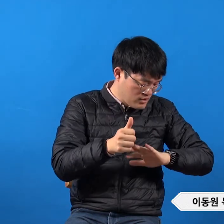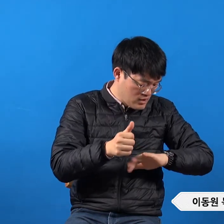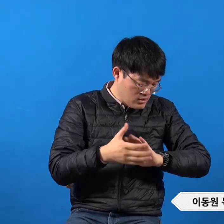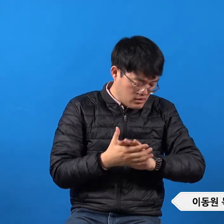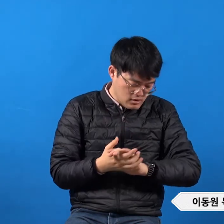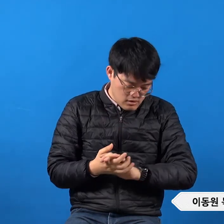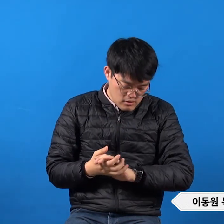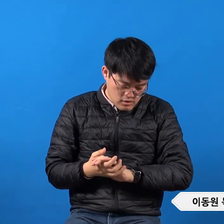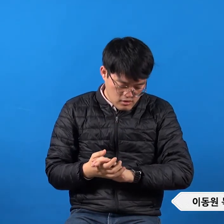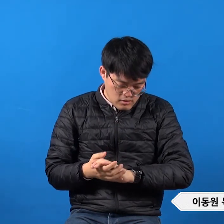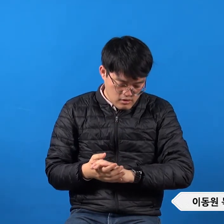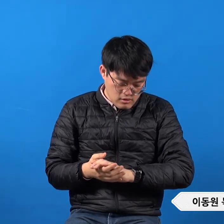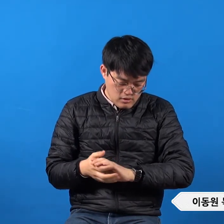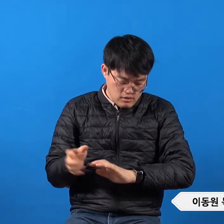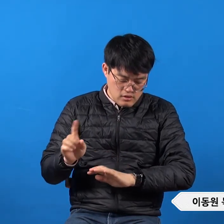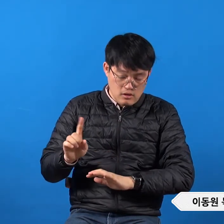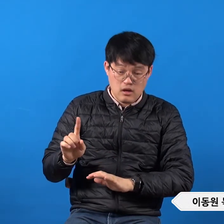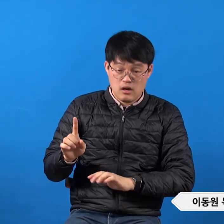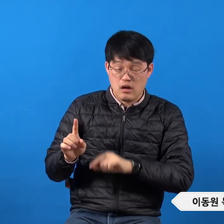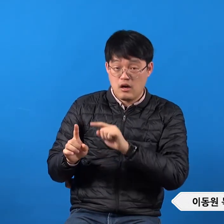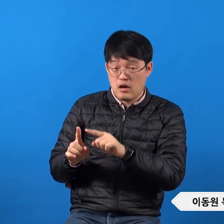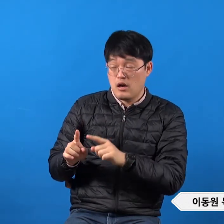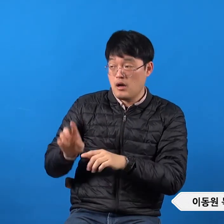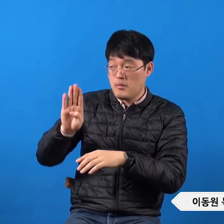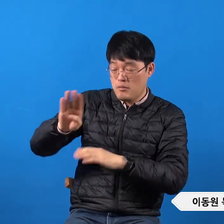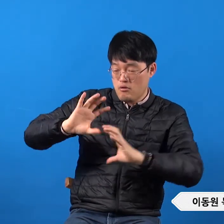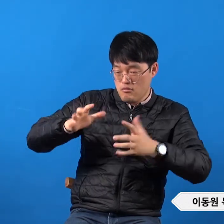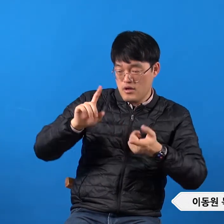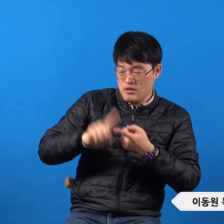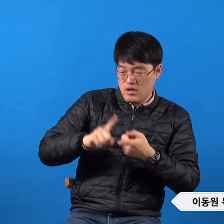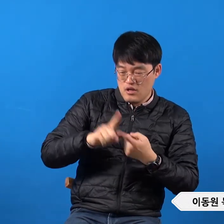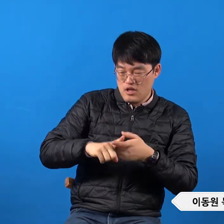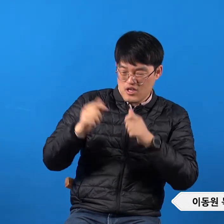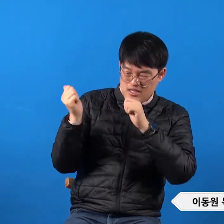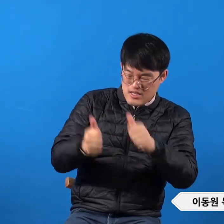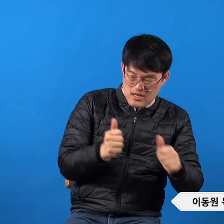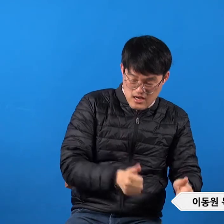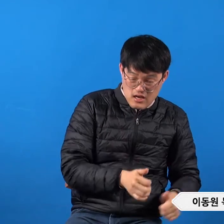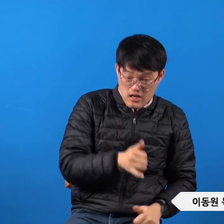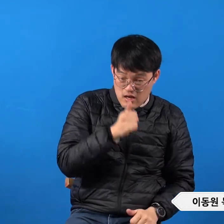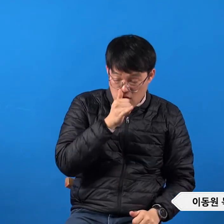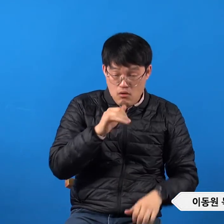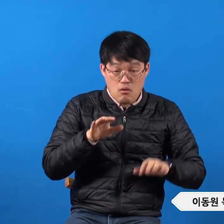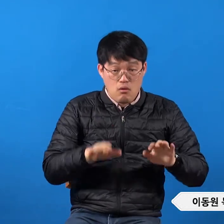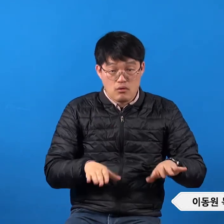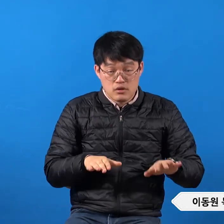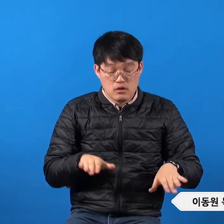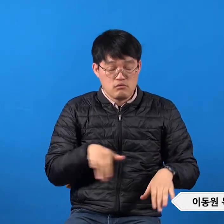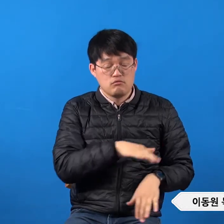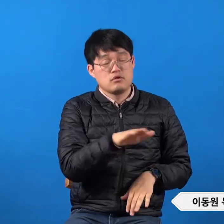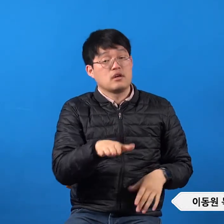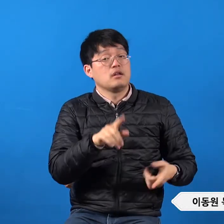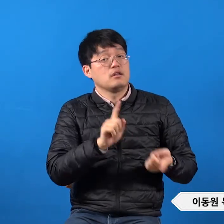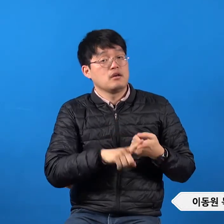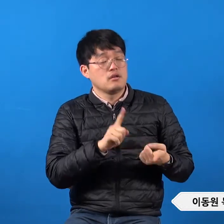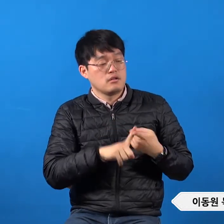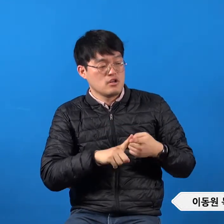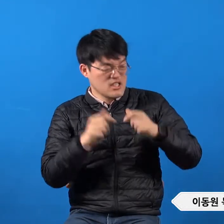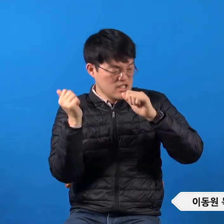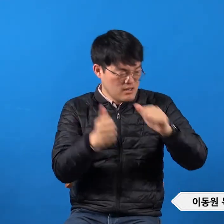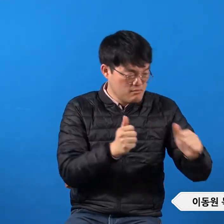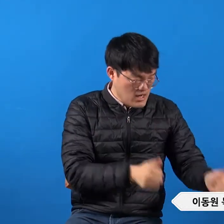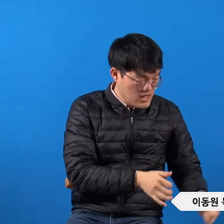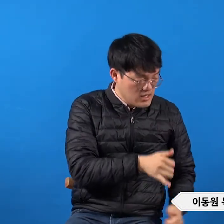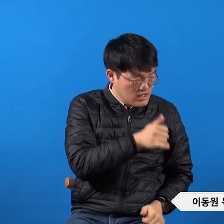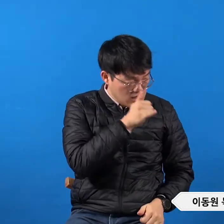바벨론을 향해서 화 있을진저 경고하시던 우리 주님은 오늘의 바벨론, 오늘 우리 시대를 향해서도 화 있을진저